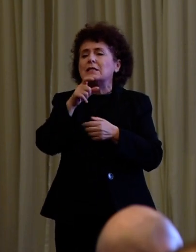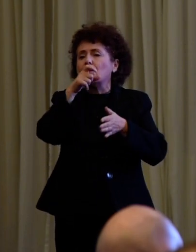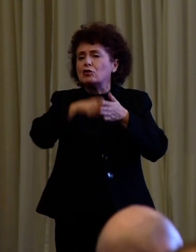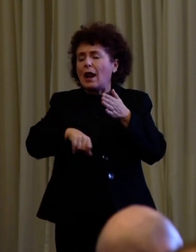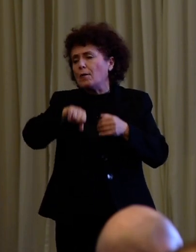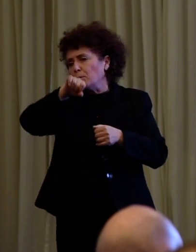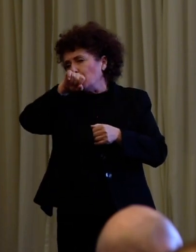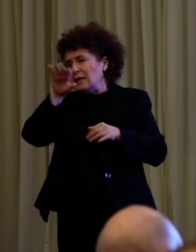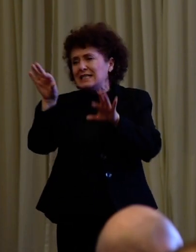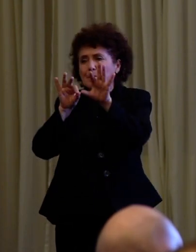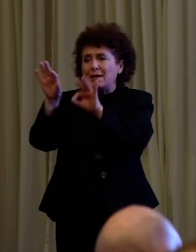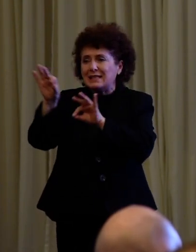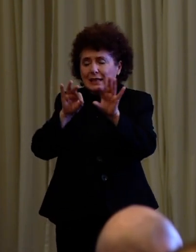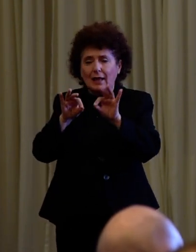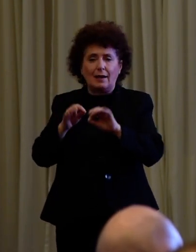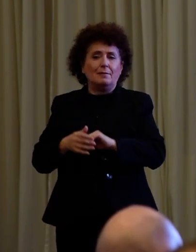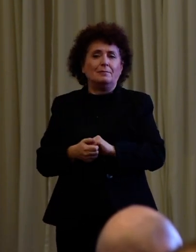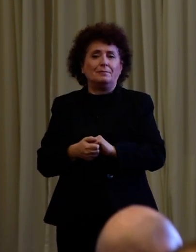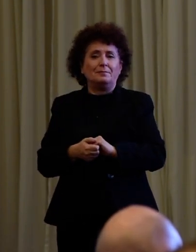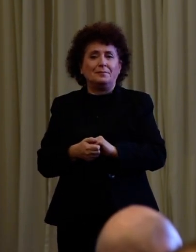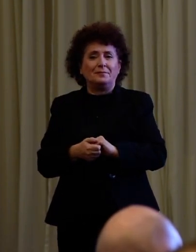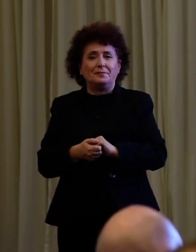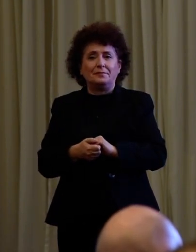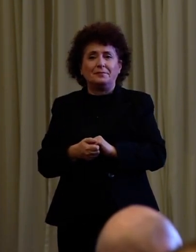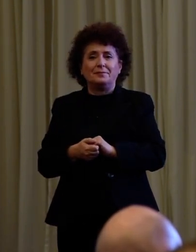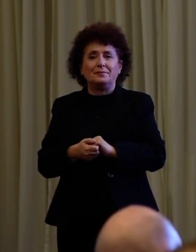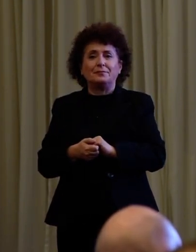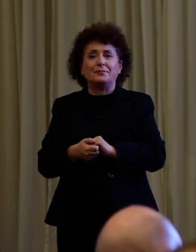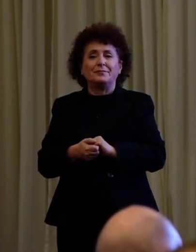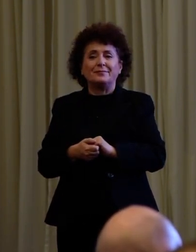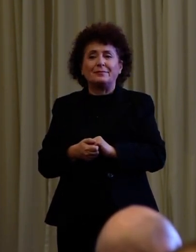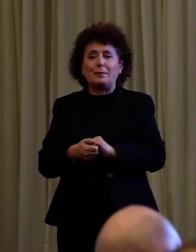членови симпатизери и така натаму.